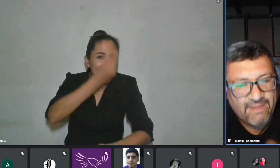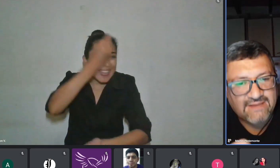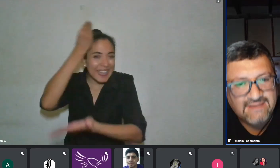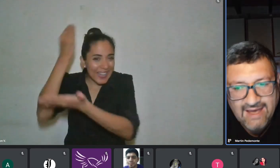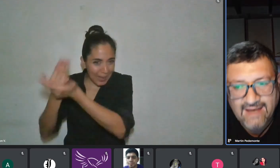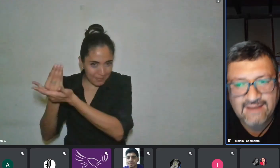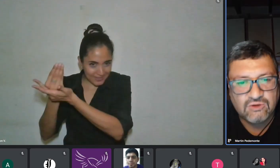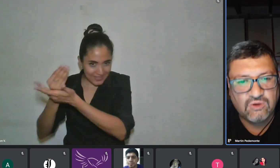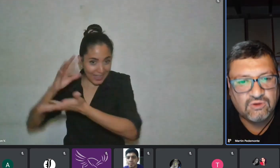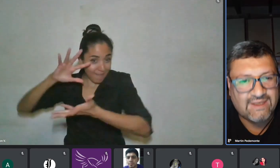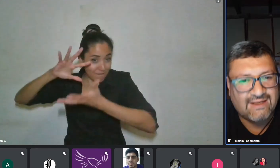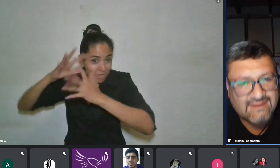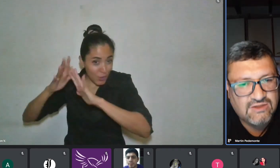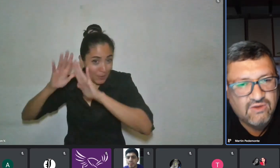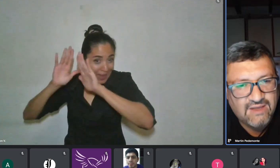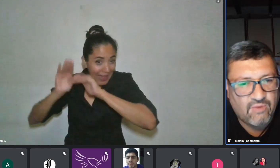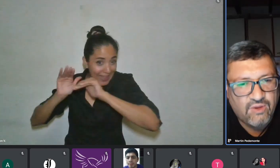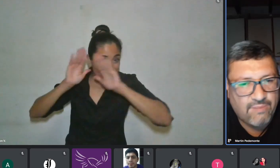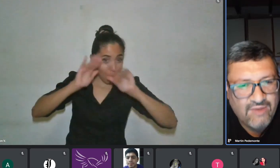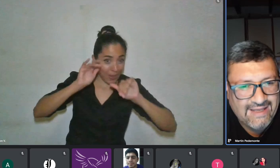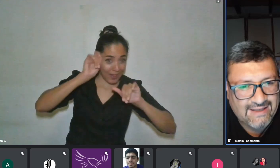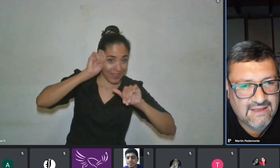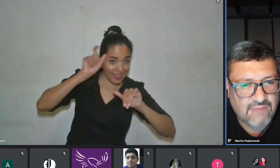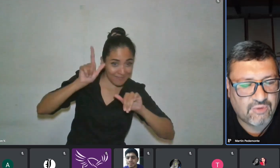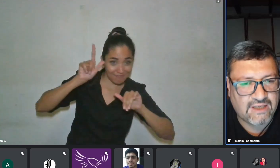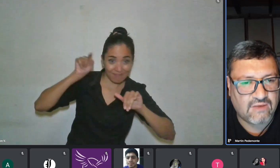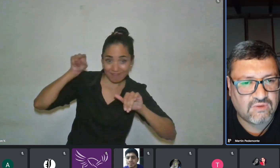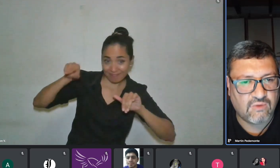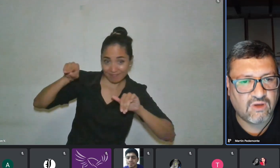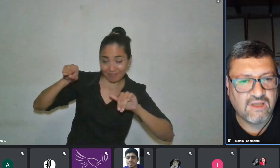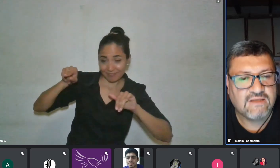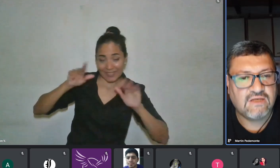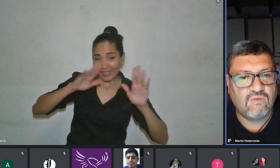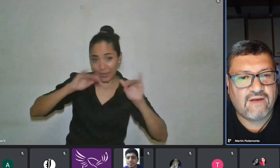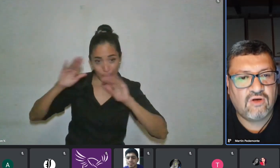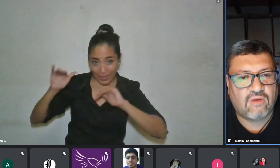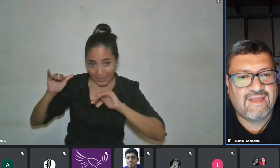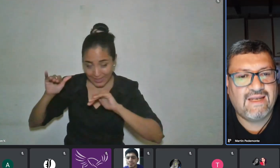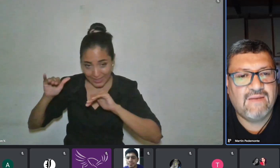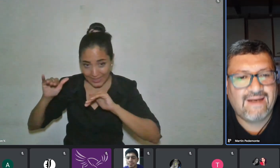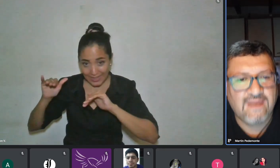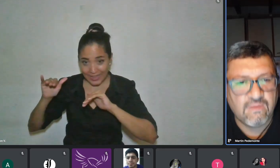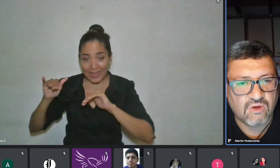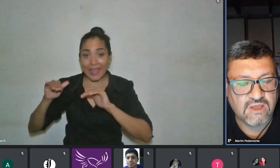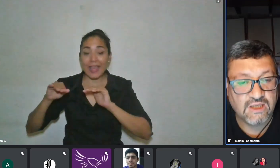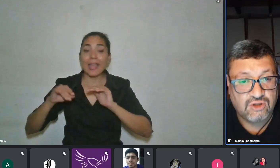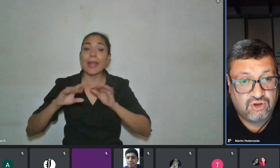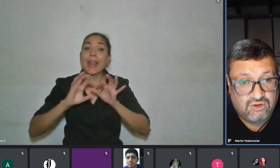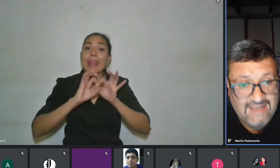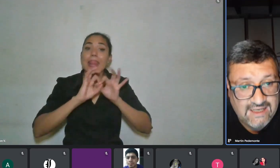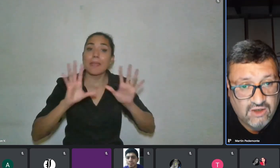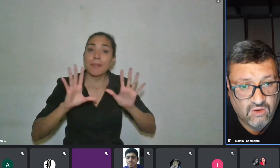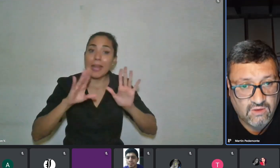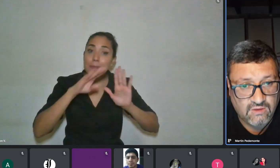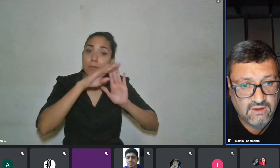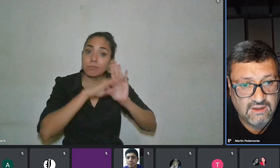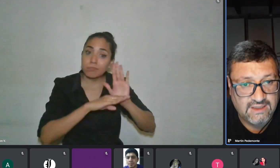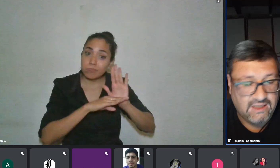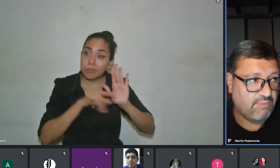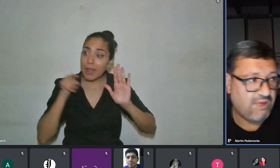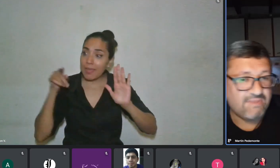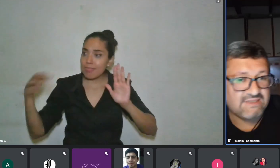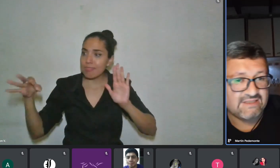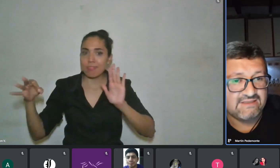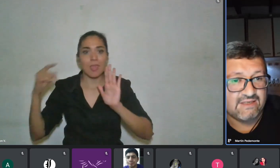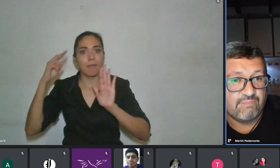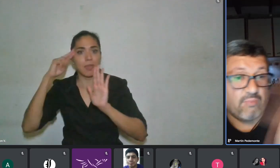tu capacidad y tu ejercicio, digamos, de poder en el Poder Ejecutivo según las normas del liberalismo. Si yo te elijo y